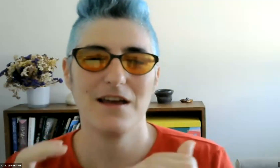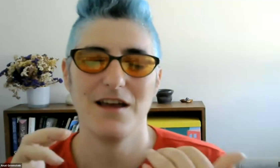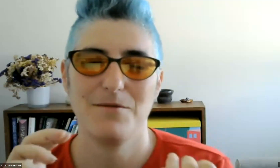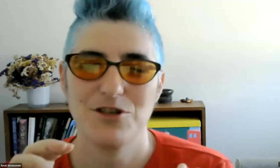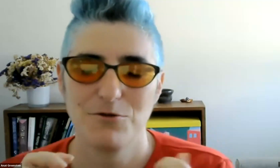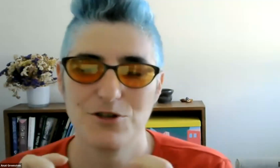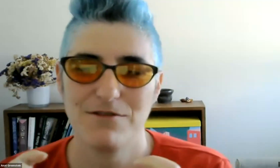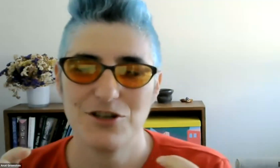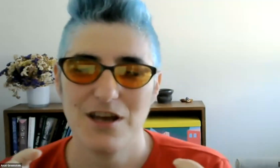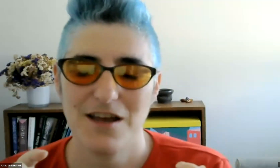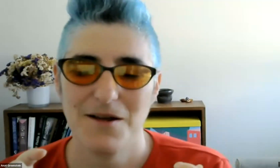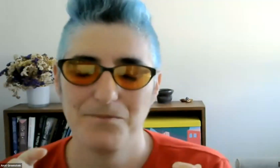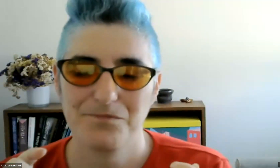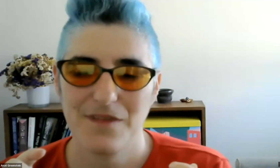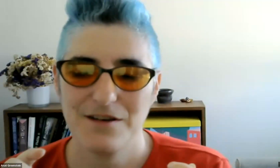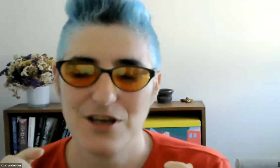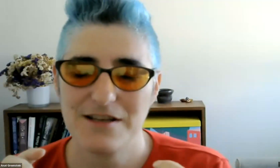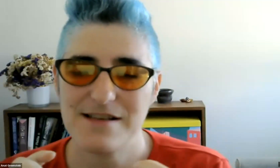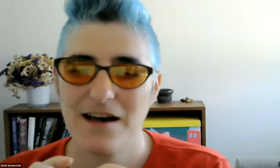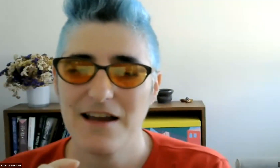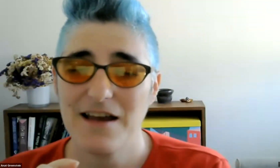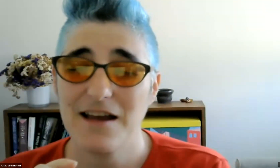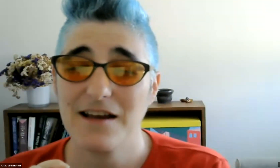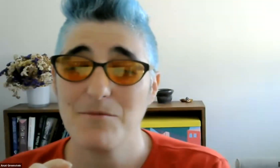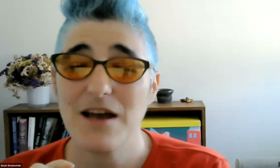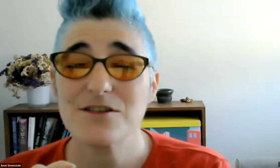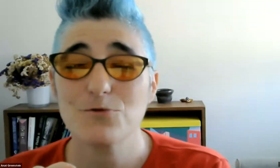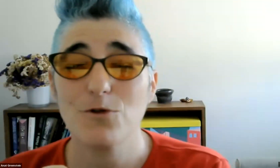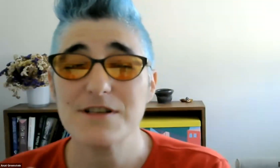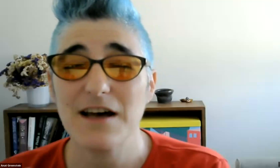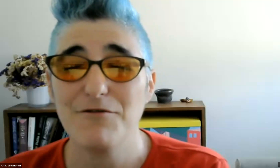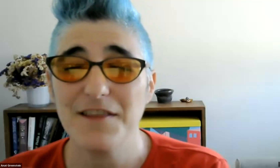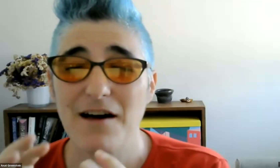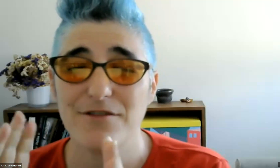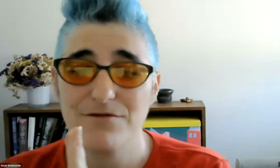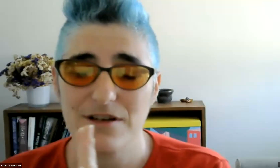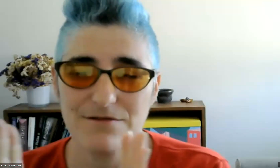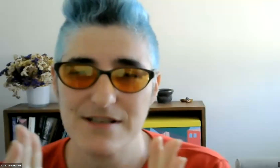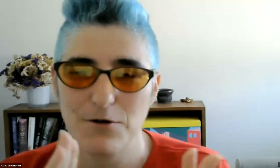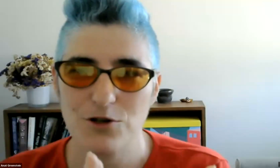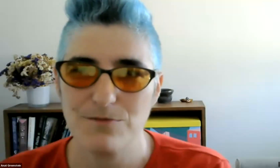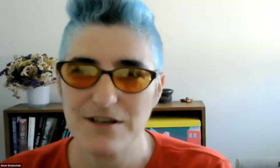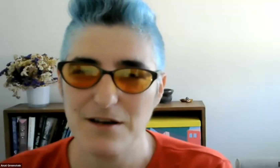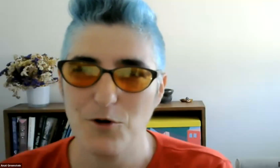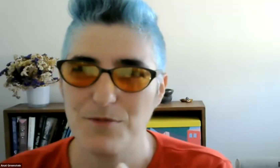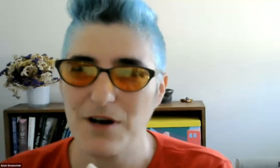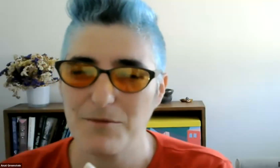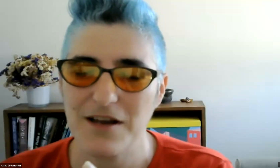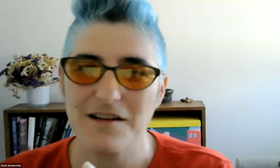שאני חושבת שיצר גם איזשהו חוסר הבנה, ושיחות שמתקיימות במקביל,